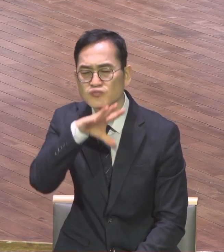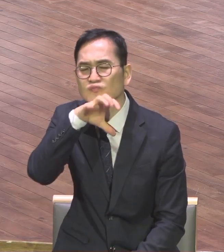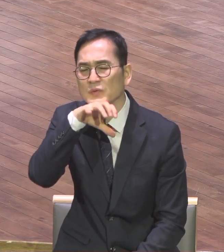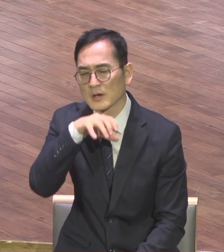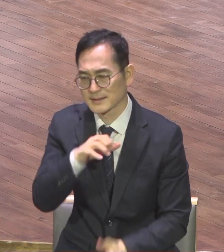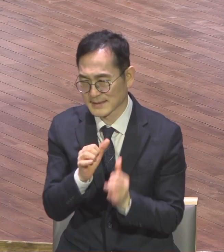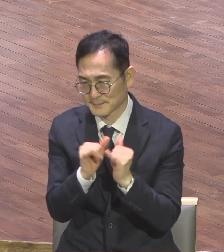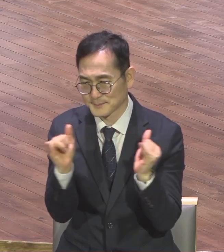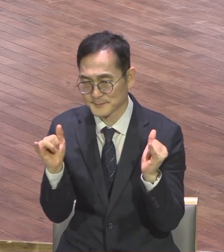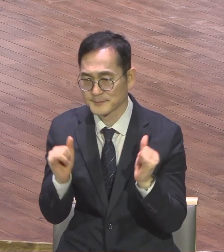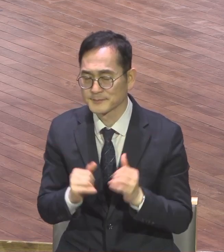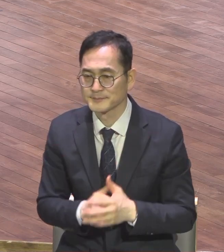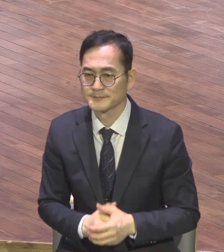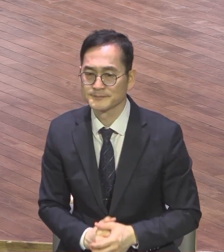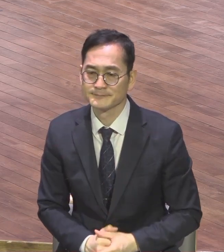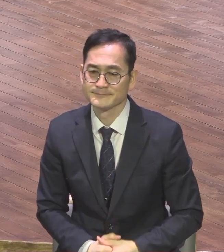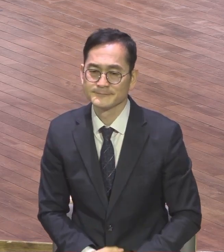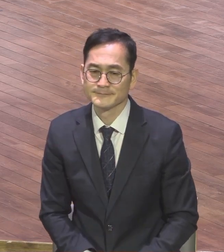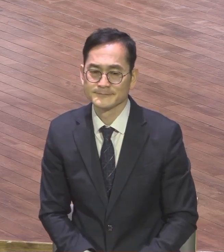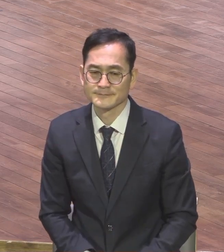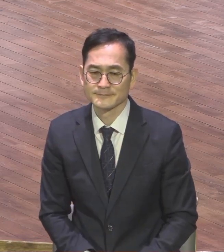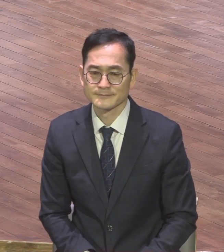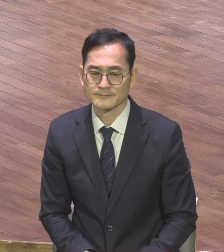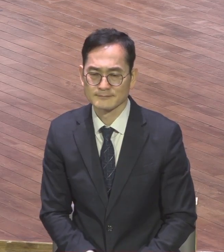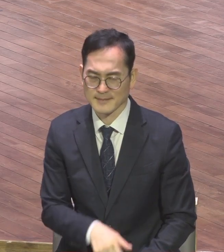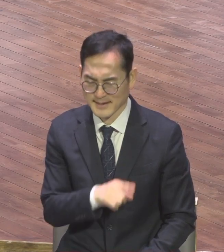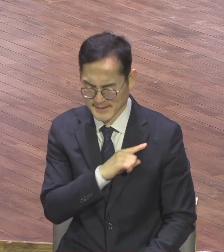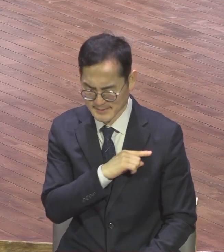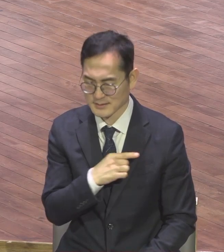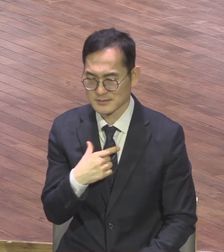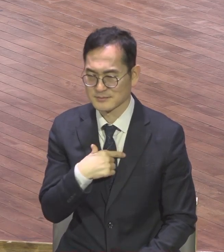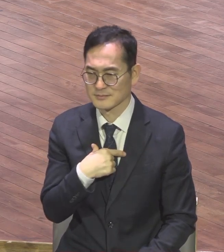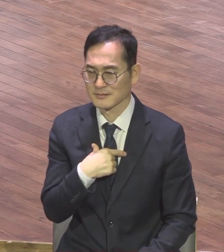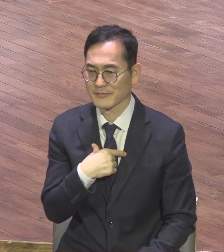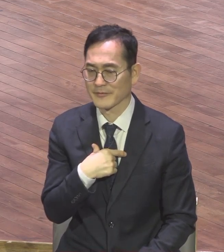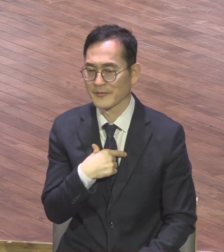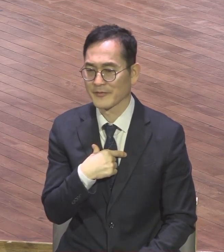한다니까요. 그래 하나님 제일 싫어해요. 그걸 다.